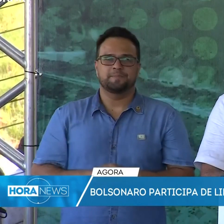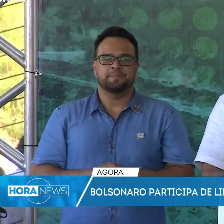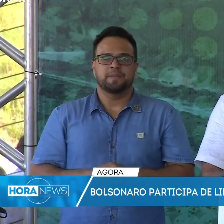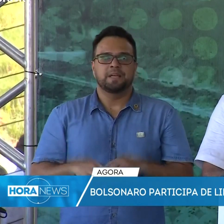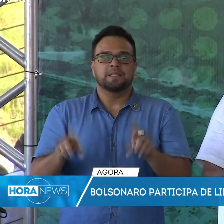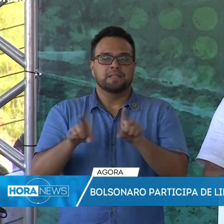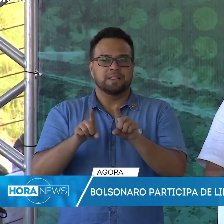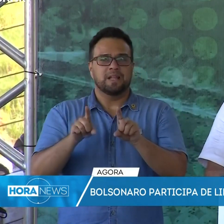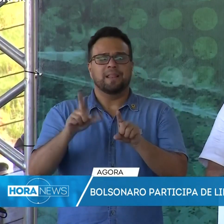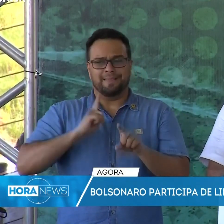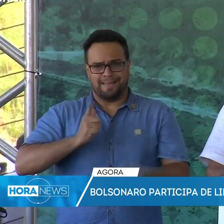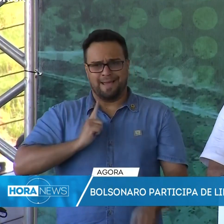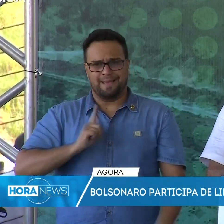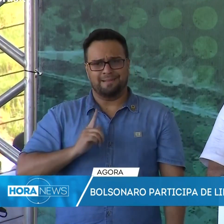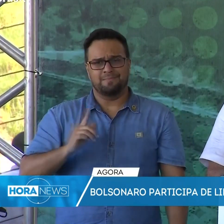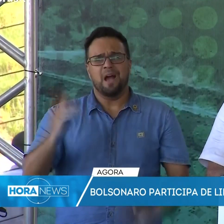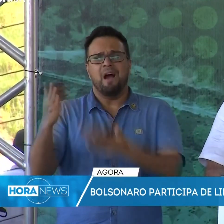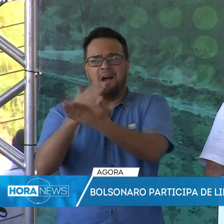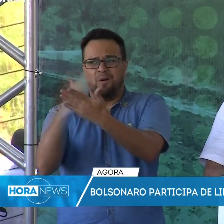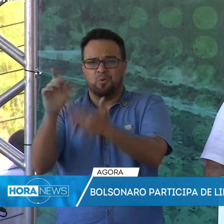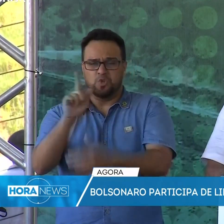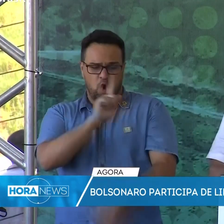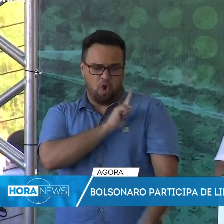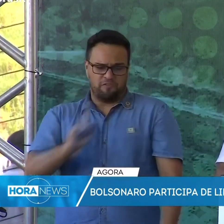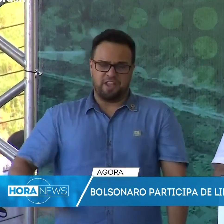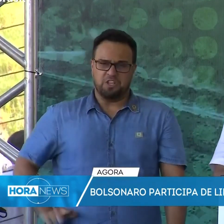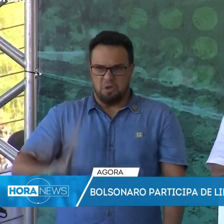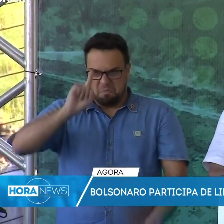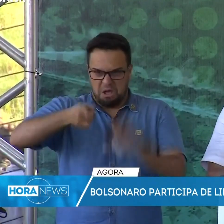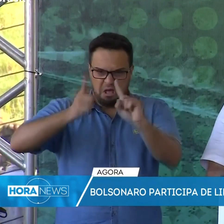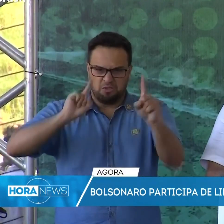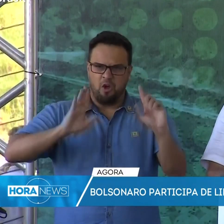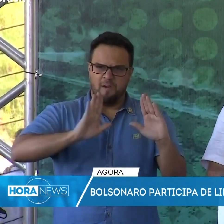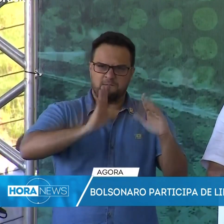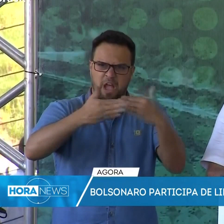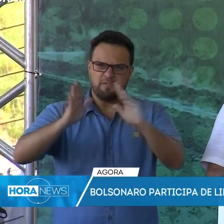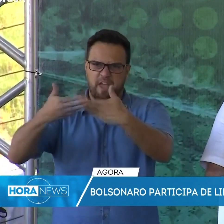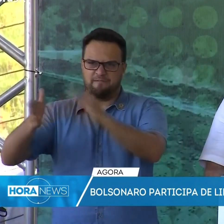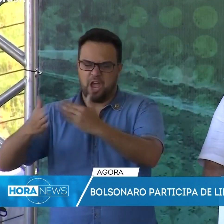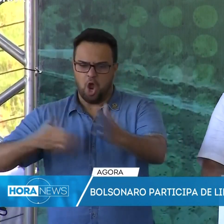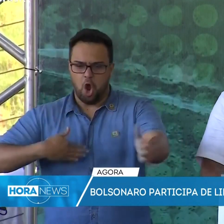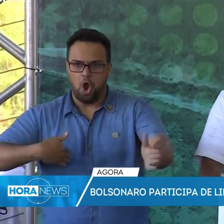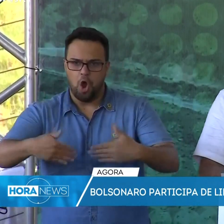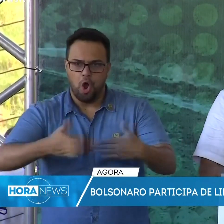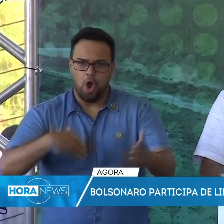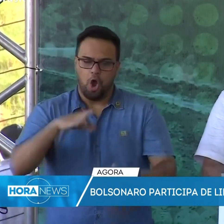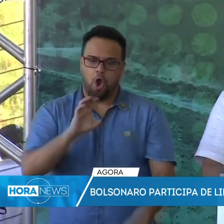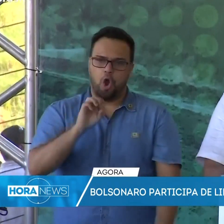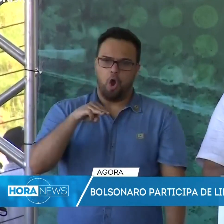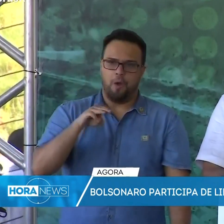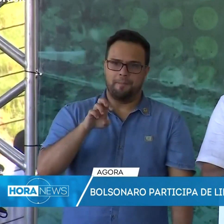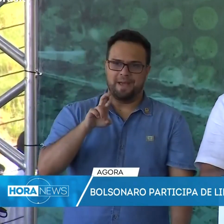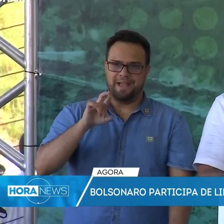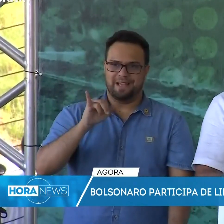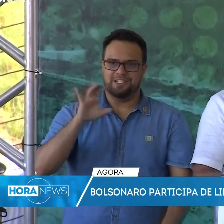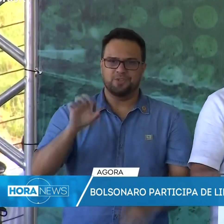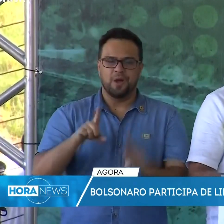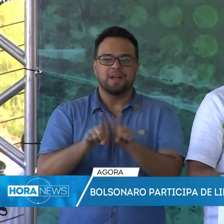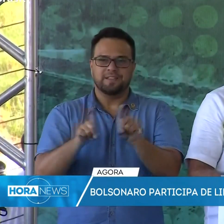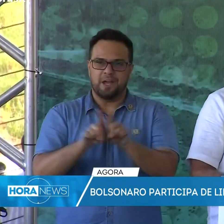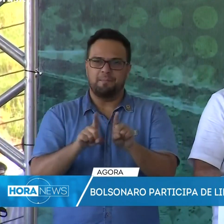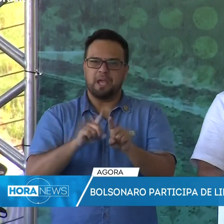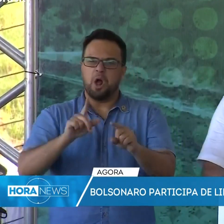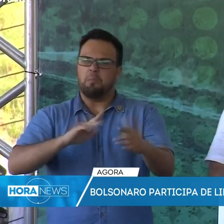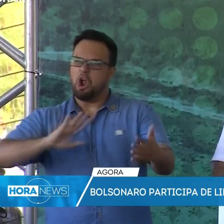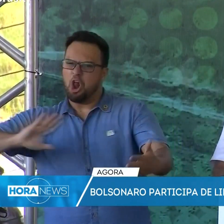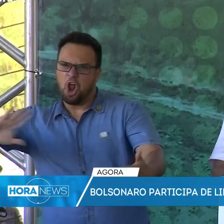Aqueles governadores que fecharam o comércio, aqueles governadores que decretaram toque